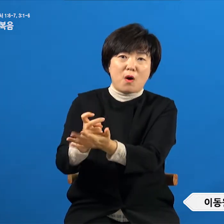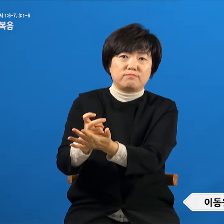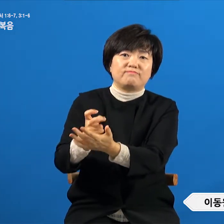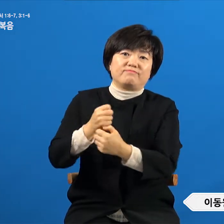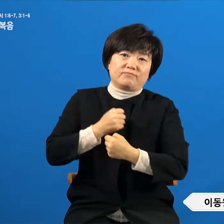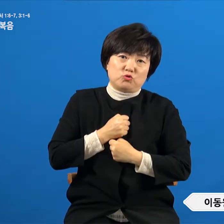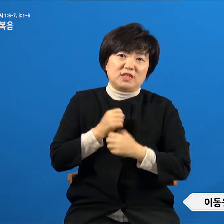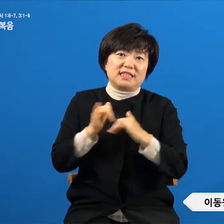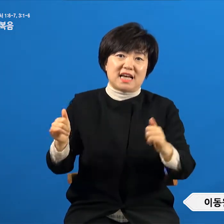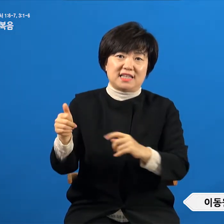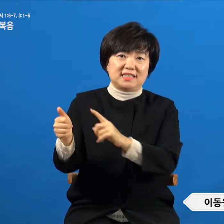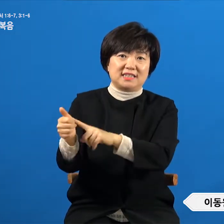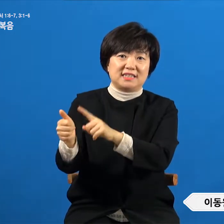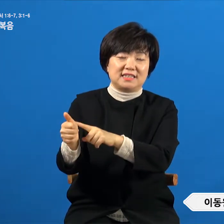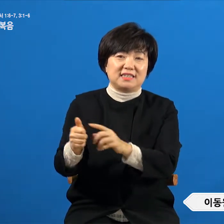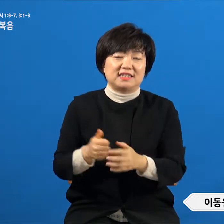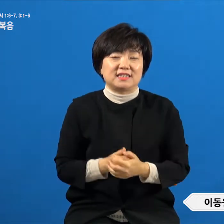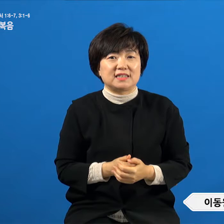율법주의자들이 찾아왔다는 것입니다.